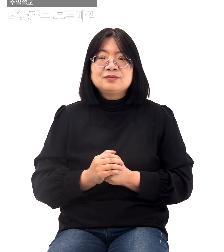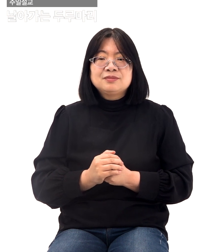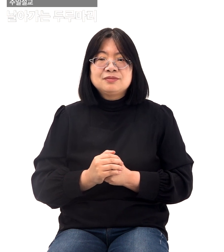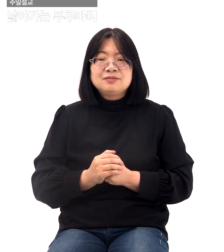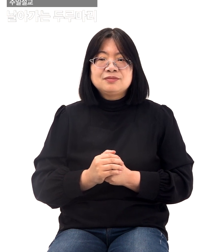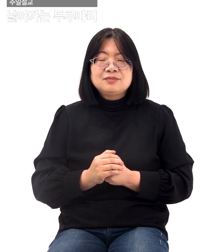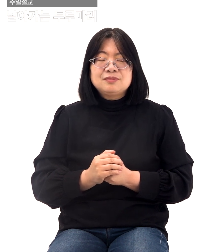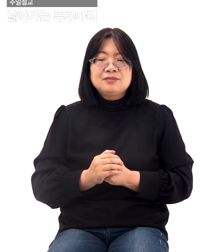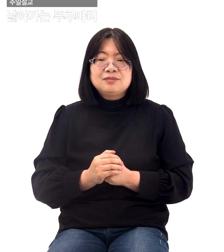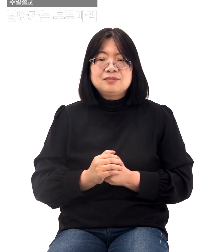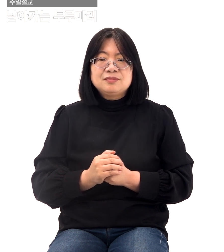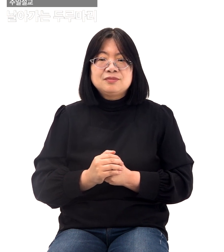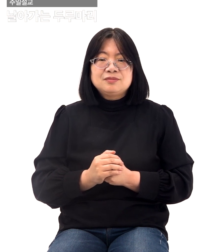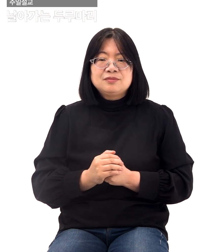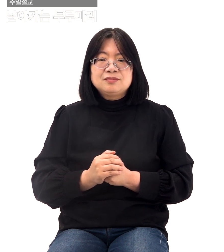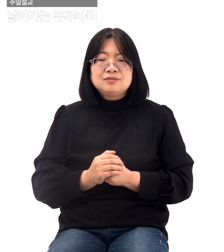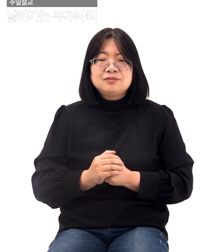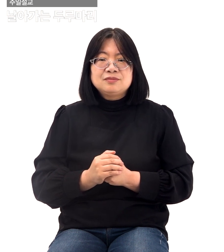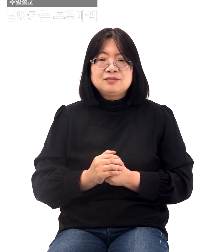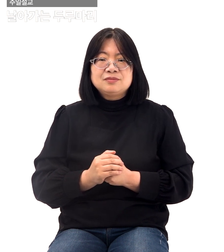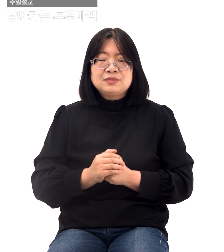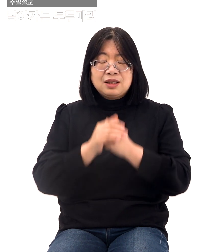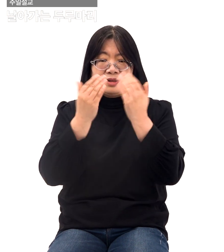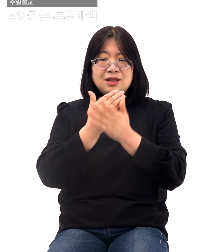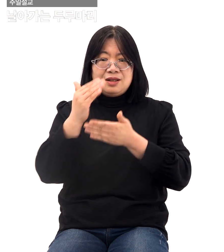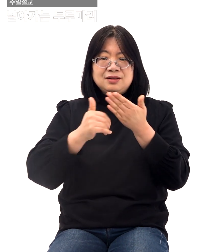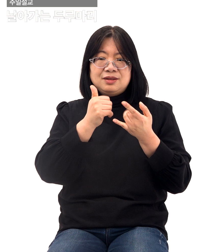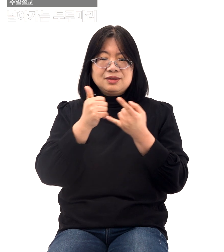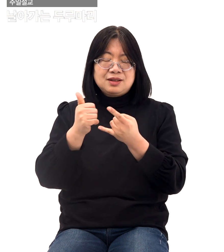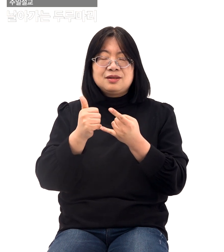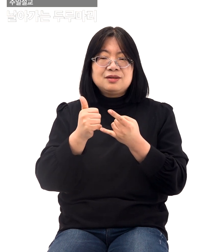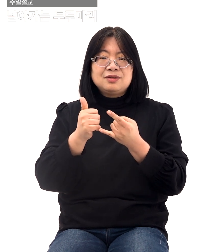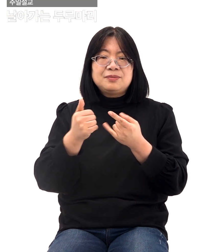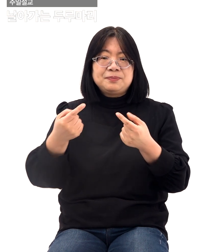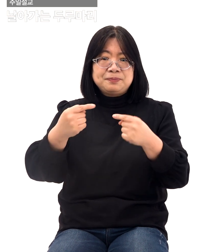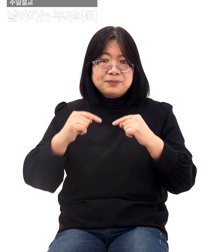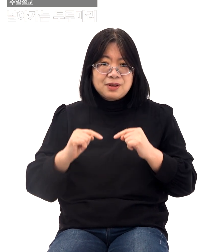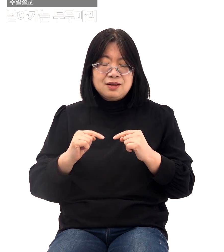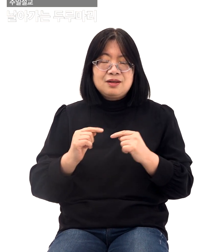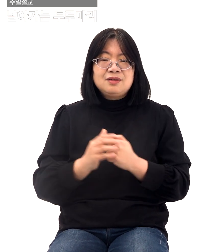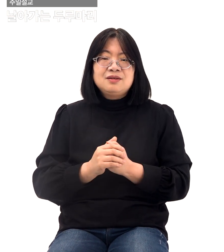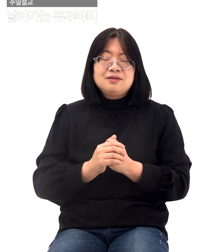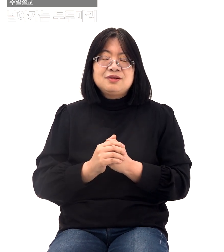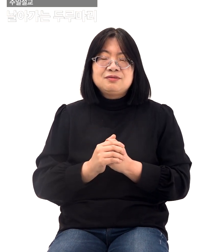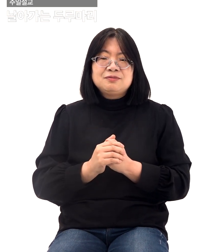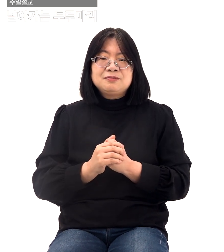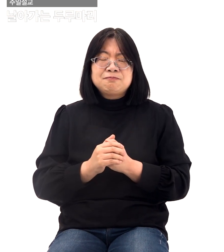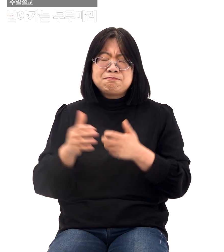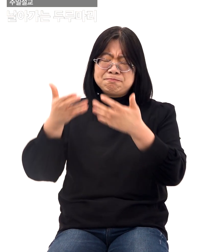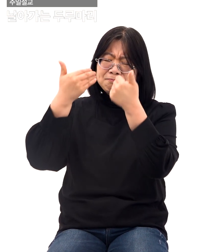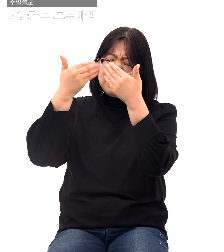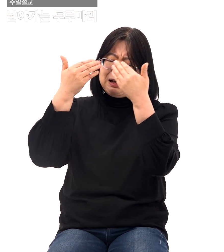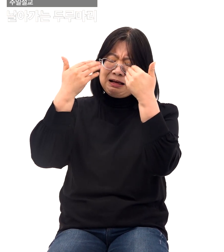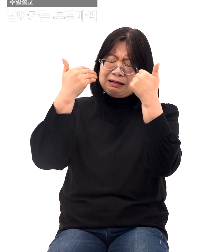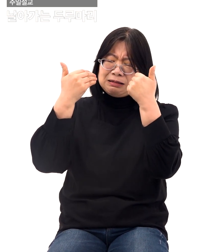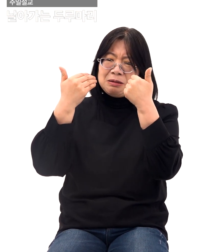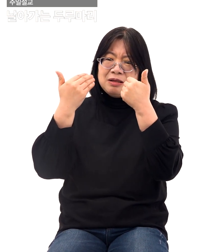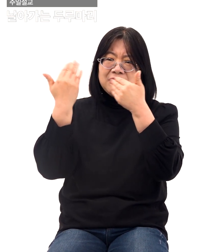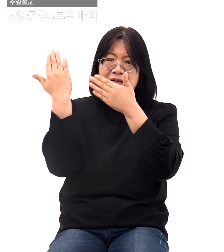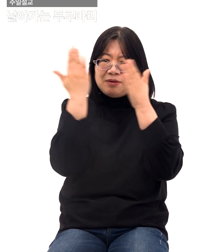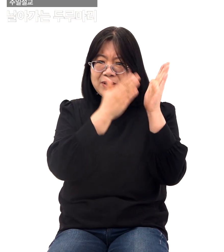그 얘기예요. 다 하나님께서 개입하셔서 정리하고 끊어낼 것이다 그 말이에요.